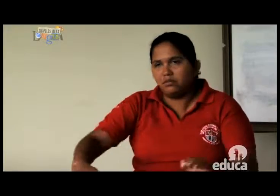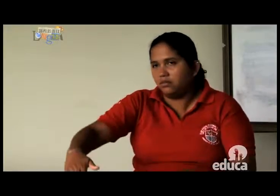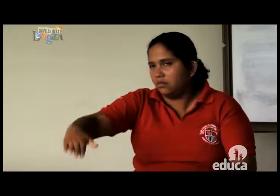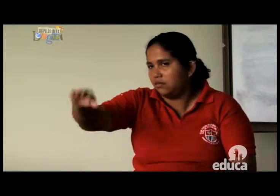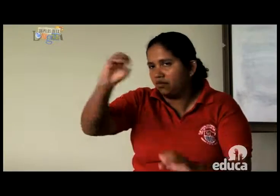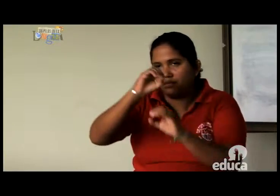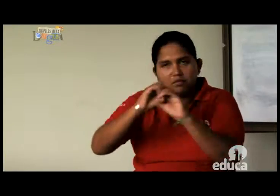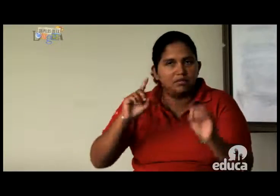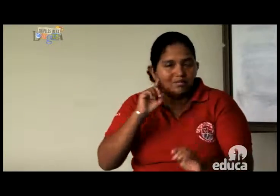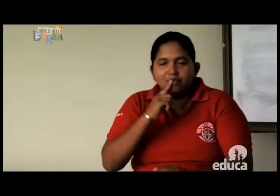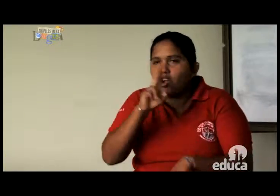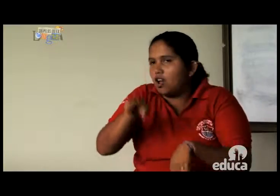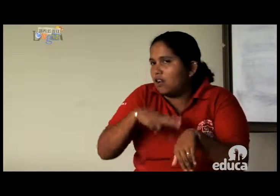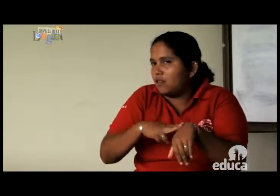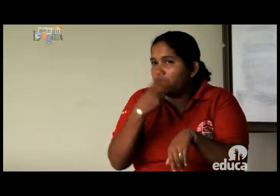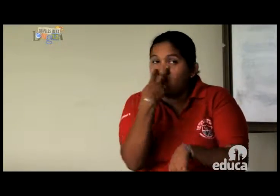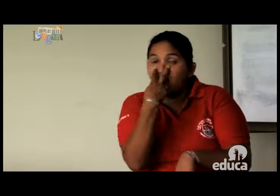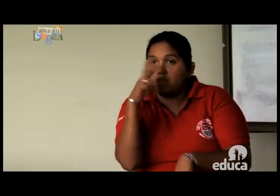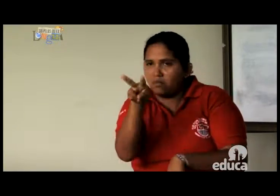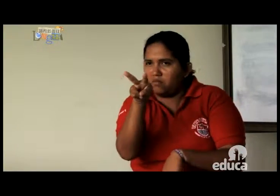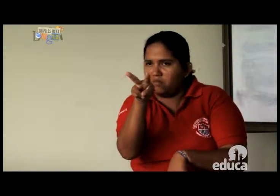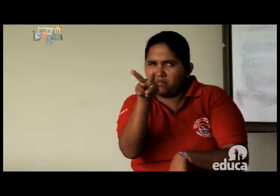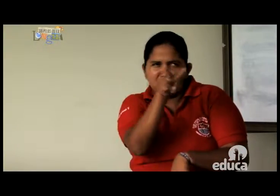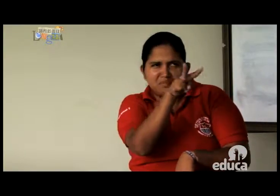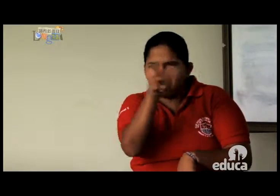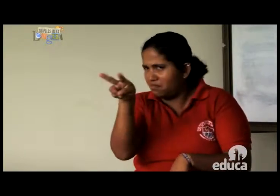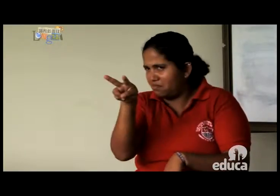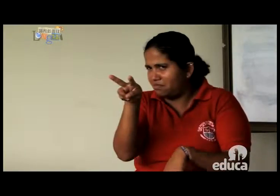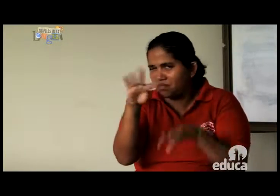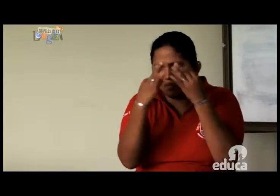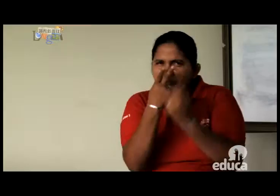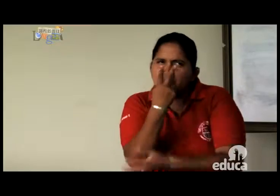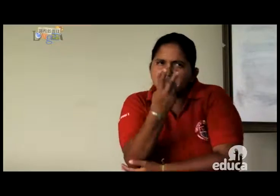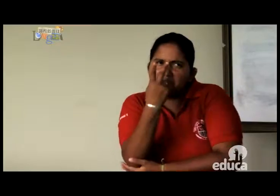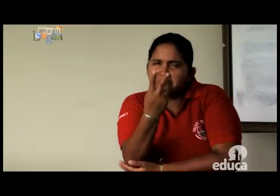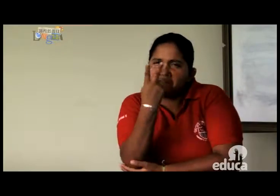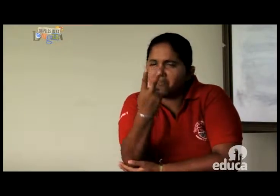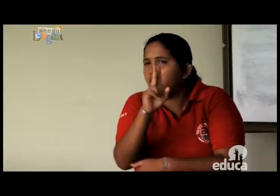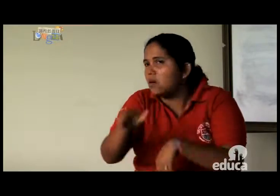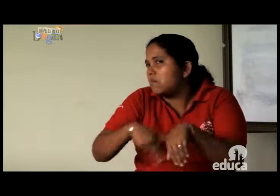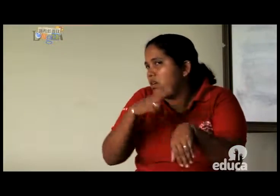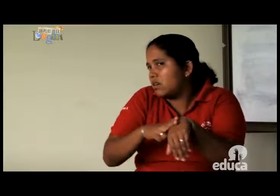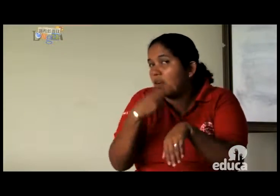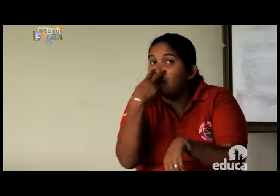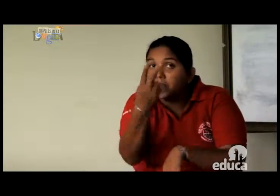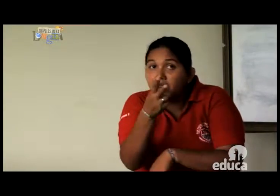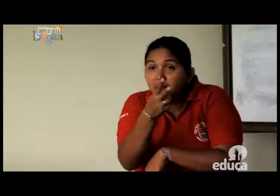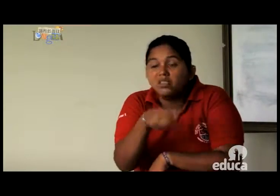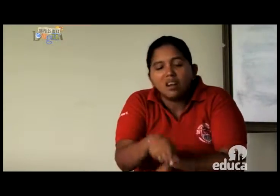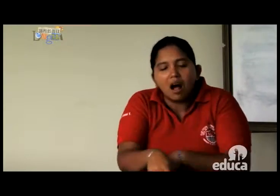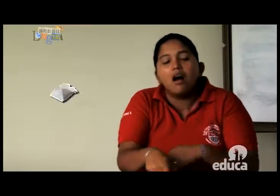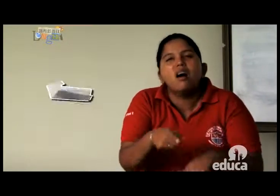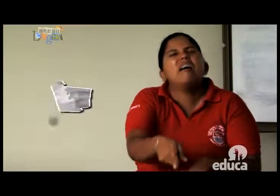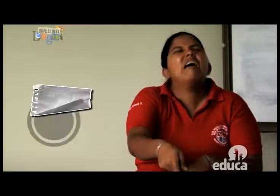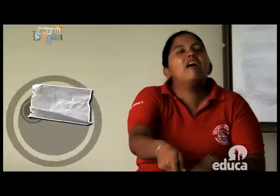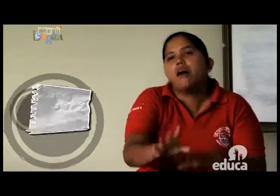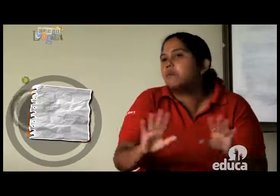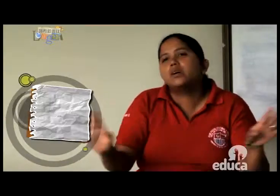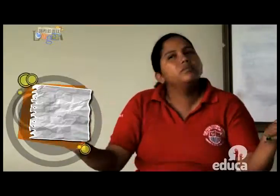Para mí ser sorda es normal. Yo todo lo he aprendido viendo y a mí me gusta como soy. Cuando no entiendo